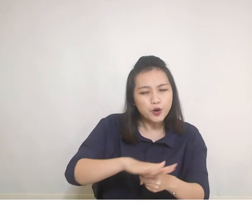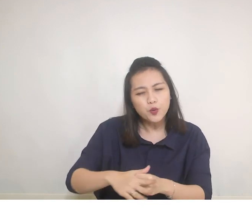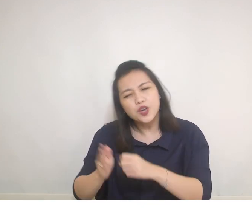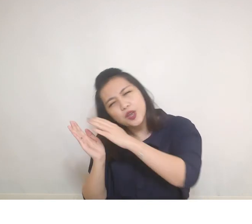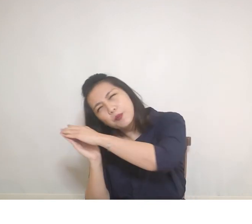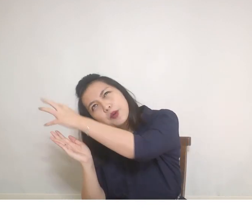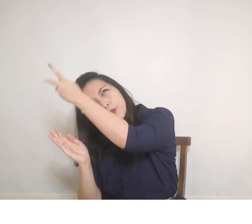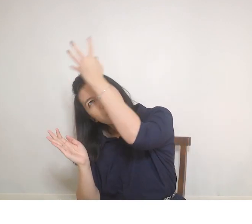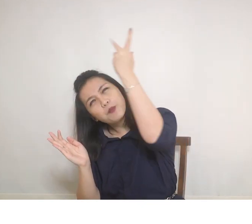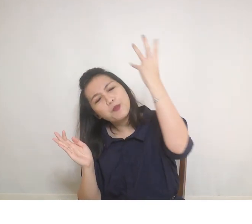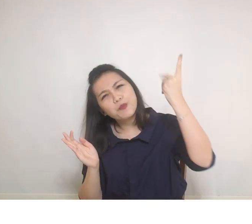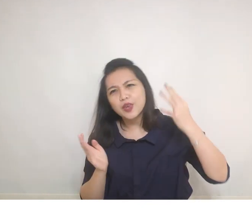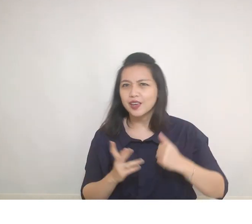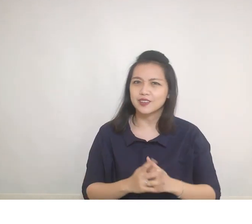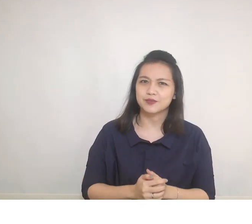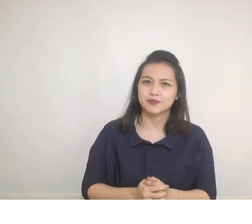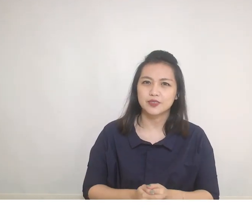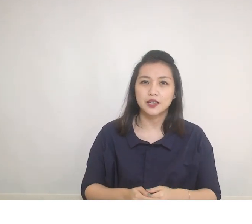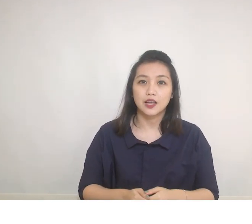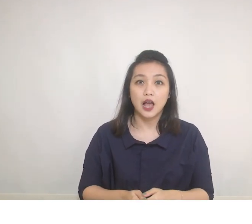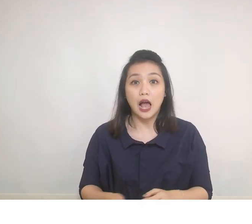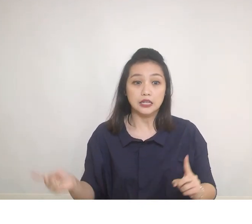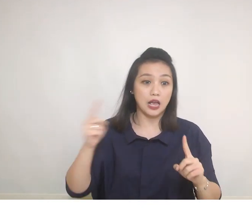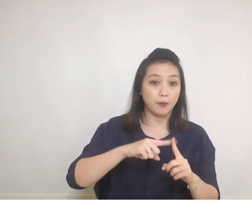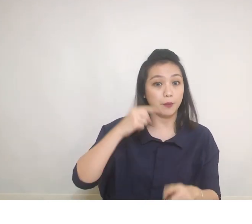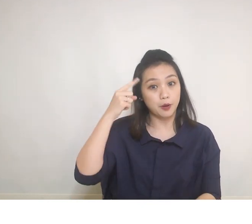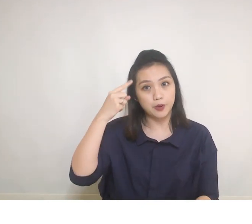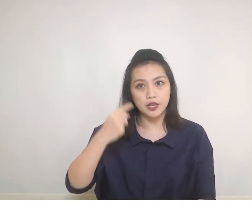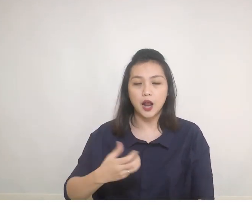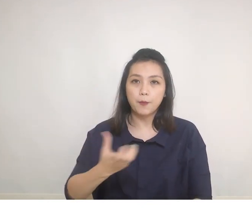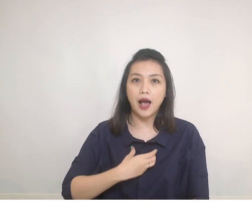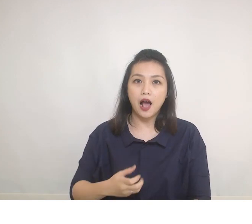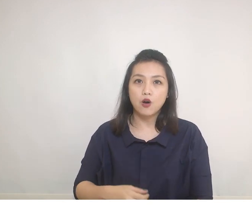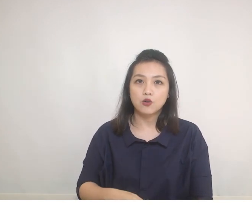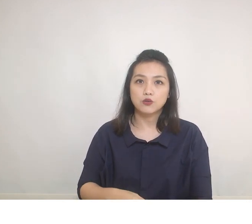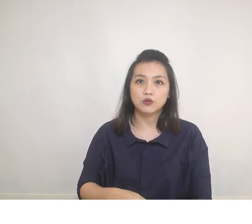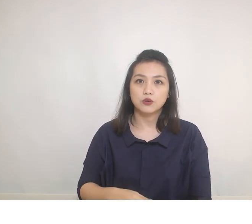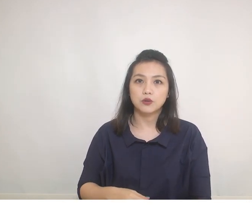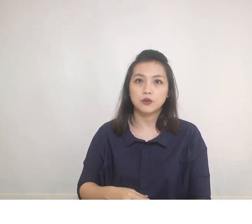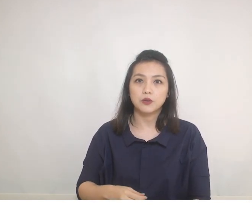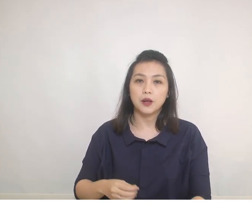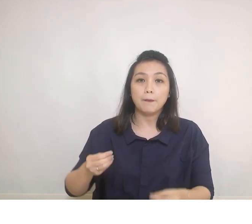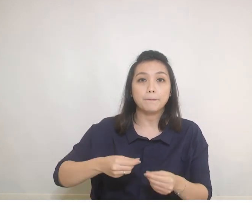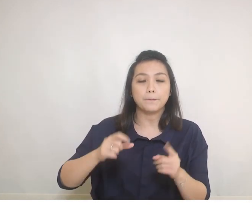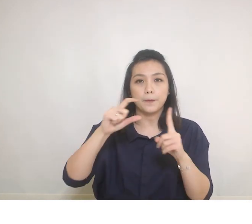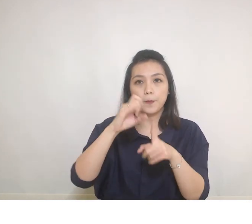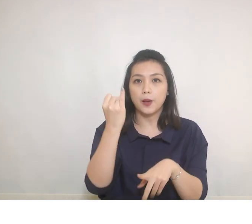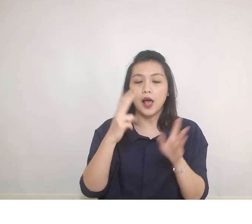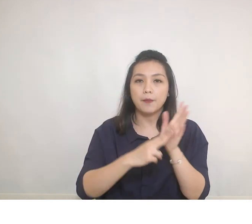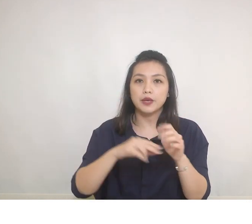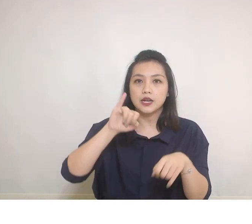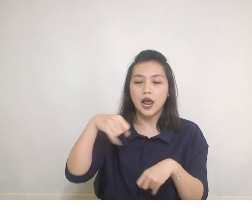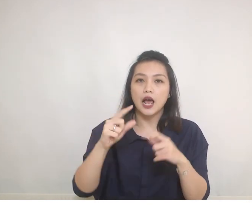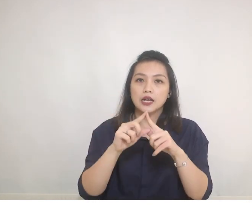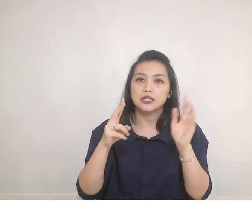Dengan saya sampai berpikir mau menjaminkan rumah kami satu-satunya untuk modal usaha